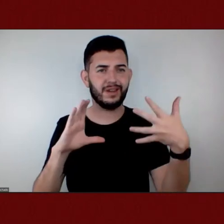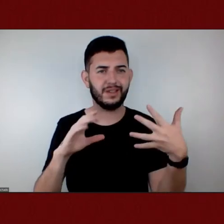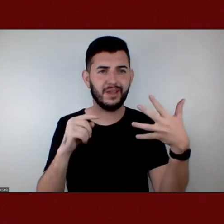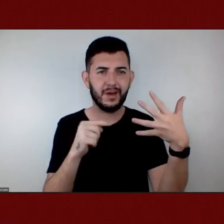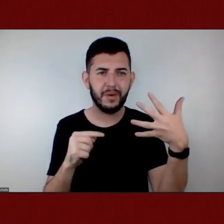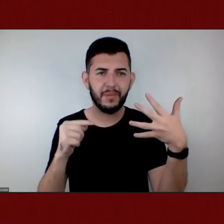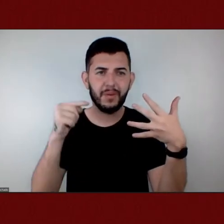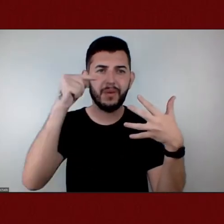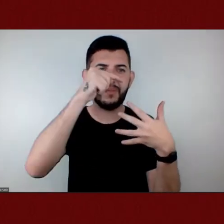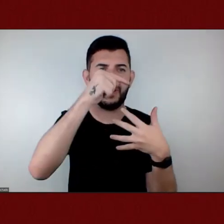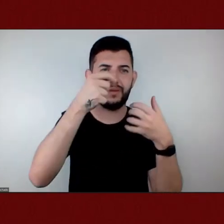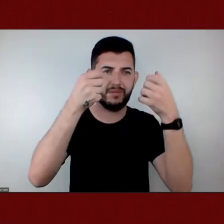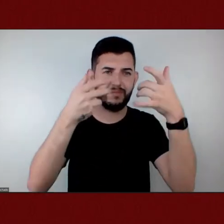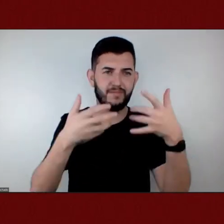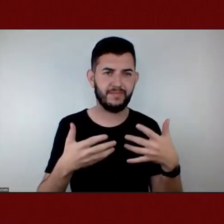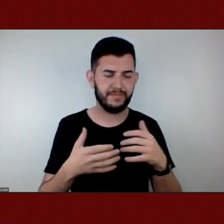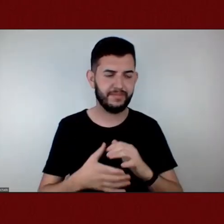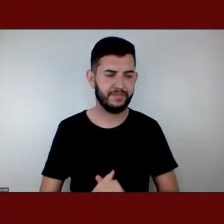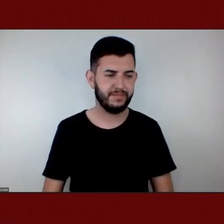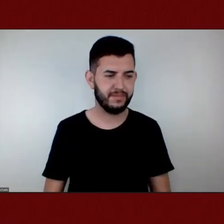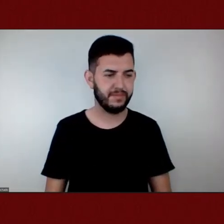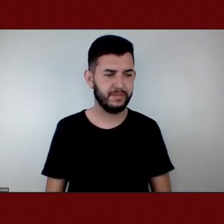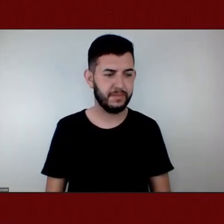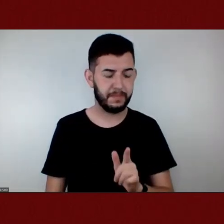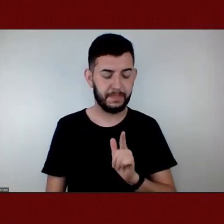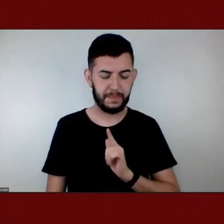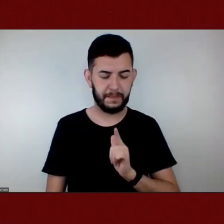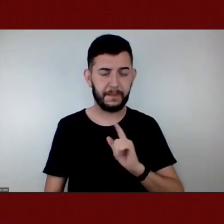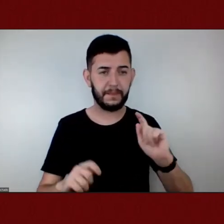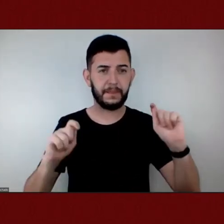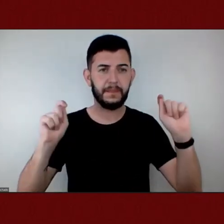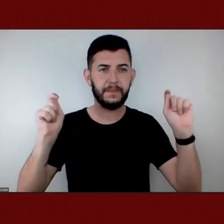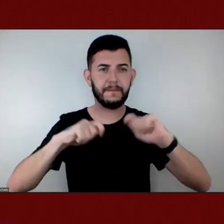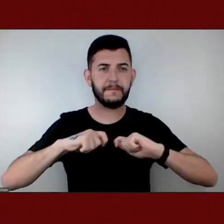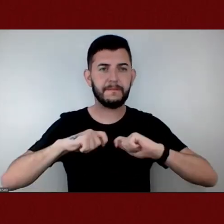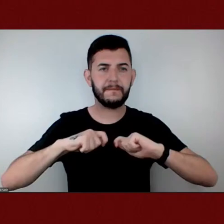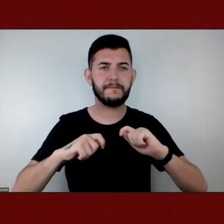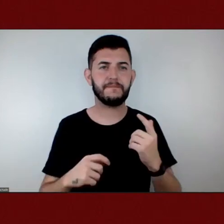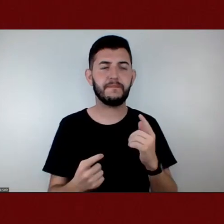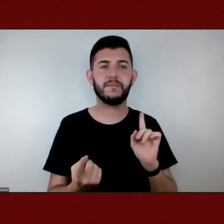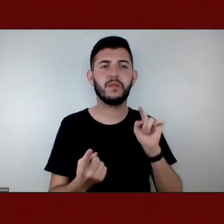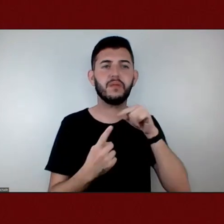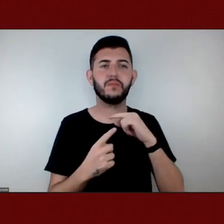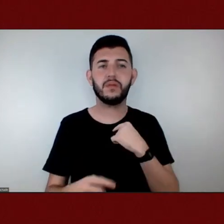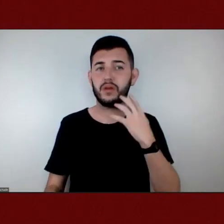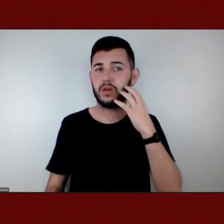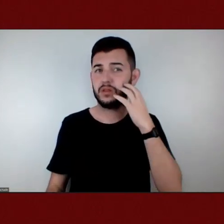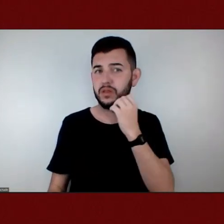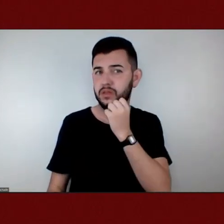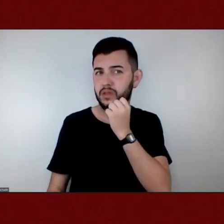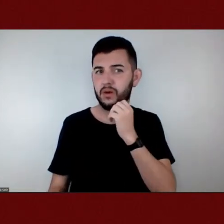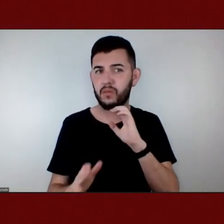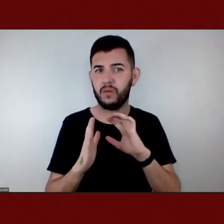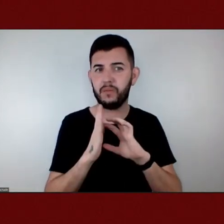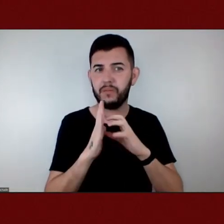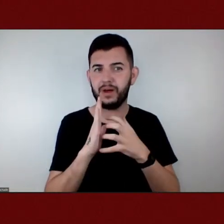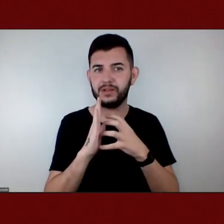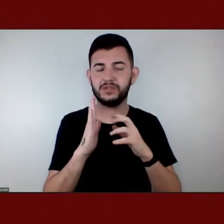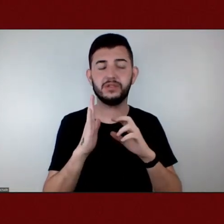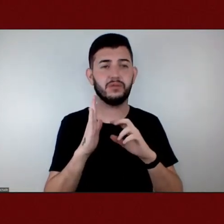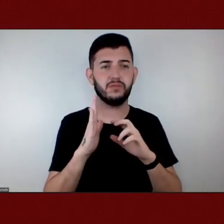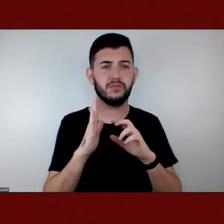As severas precondições impostas para a adesão ao Partido da Revolução